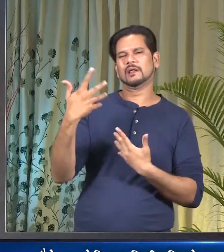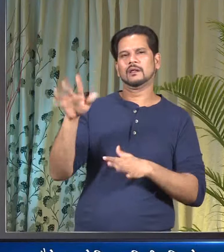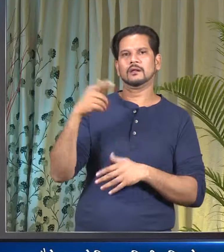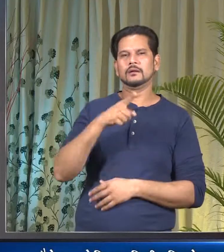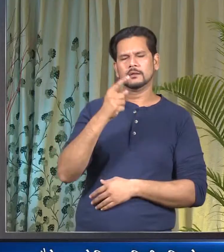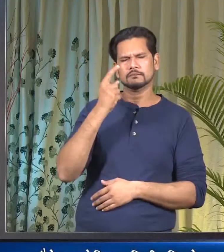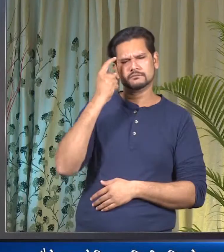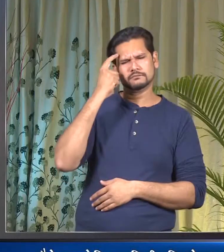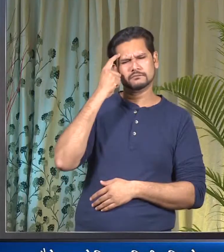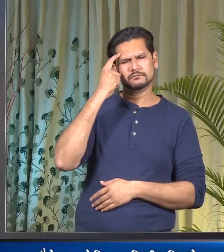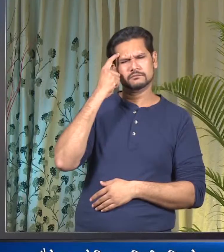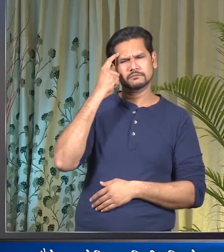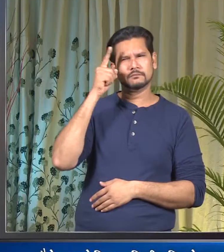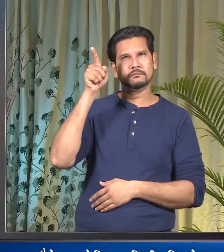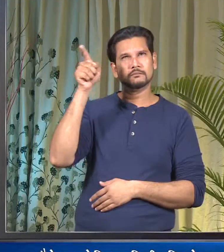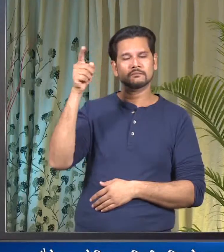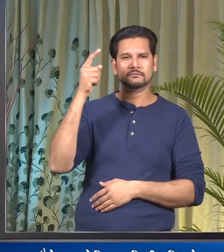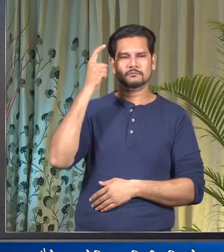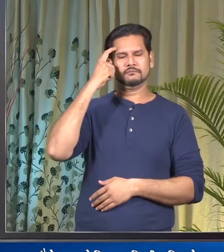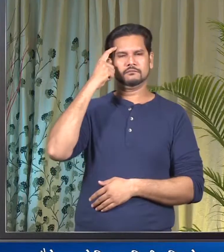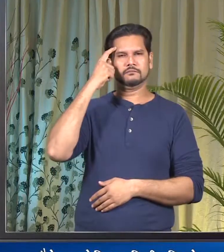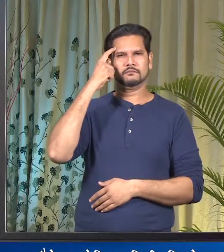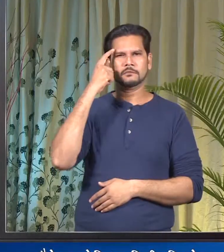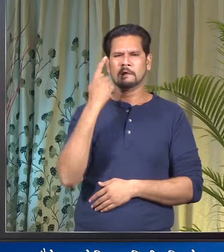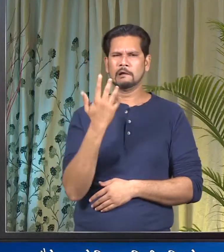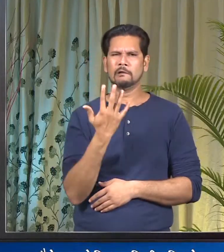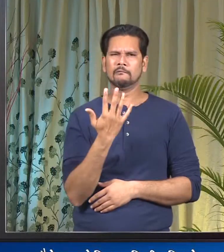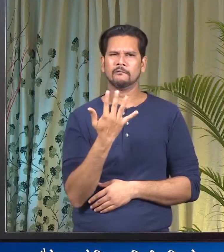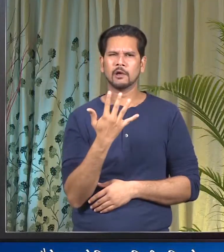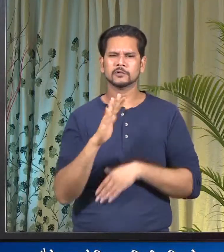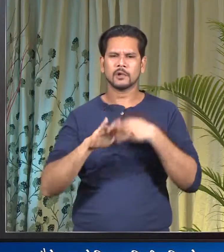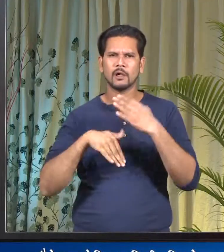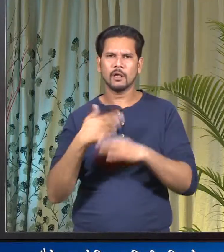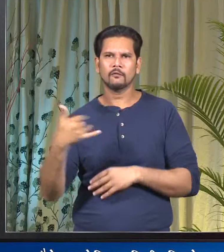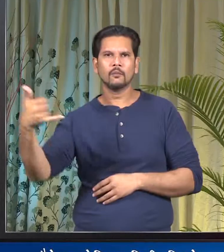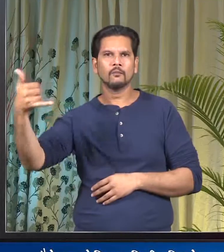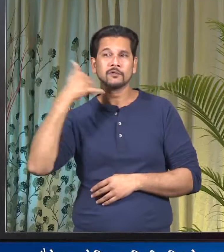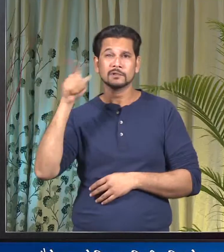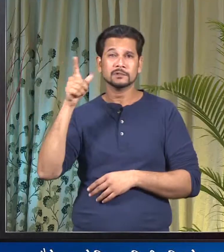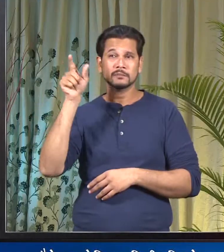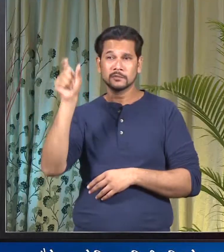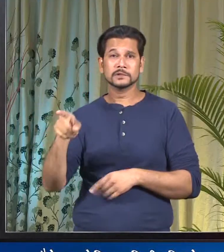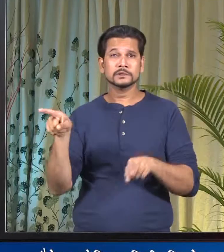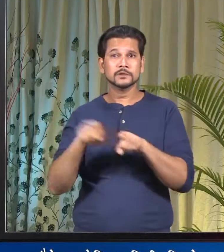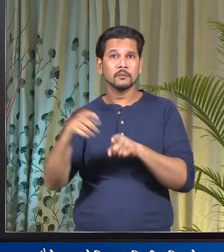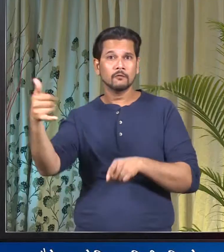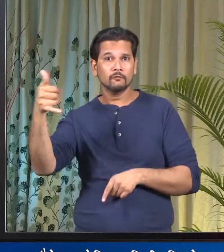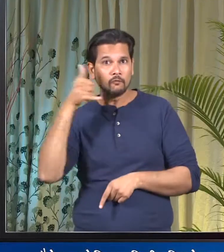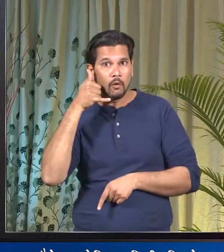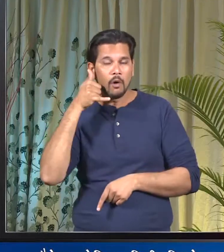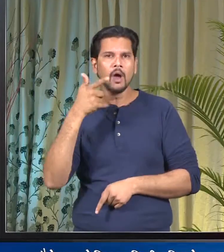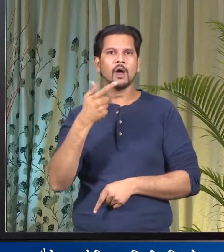और याद करने के बाद पांच मिनिट के अंदर उस व्यक्ती का फोन आ जाता है तो क्या कहते है